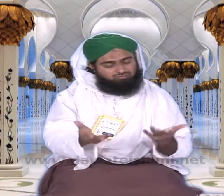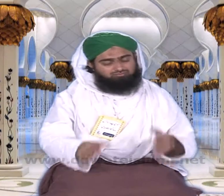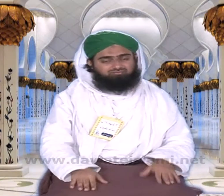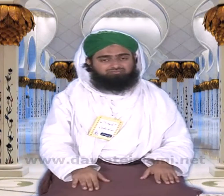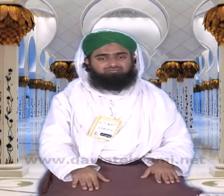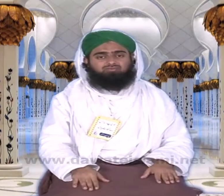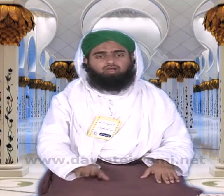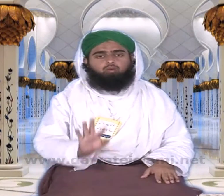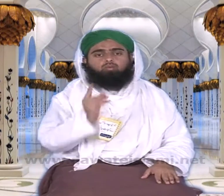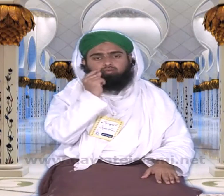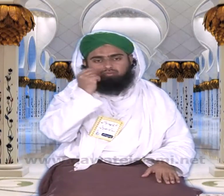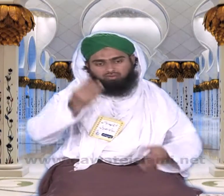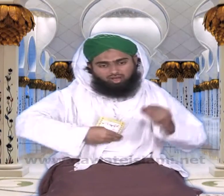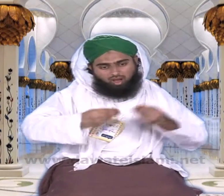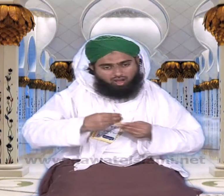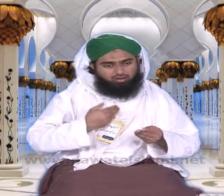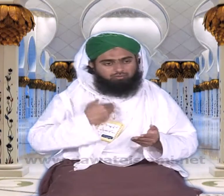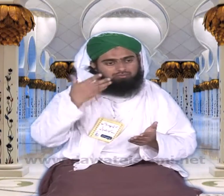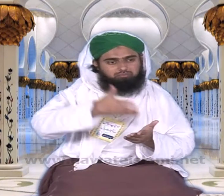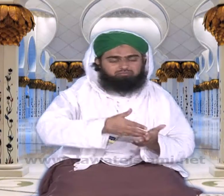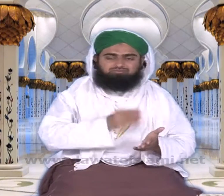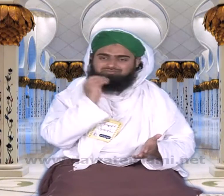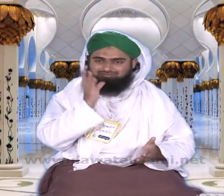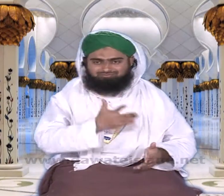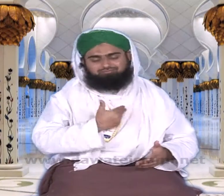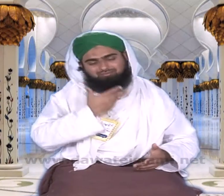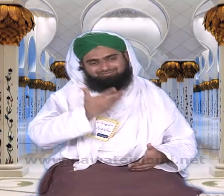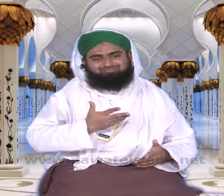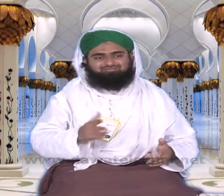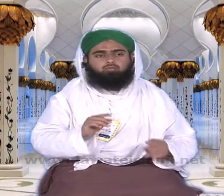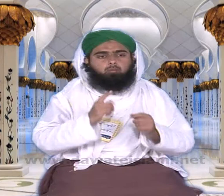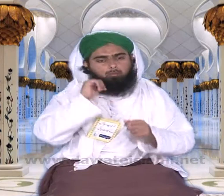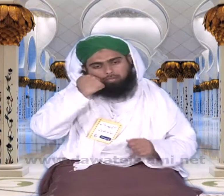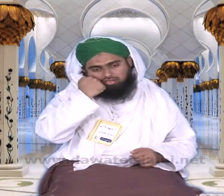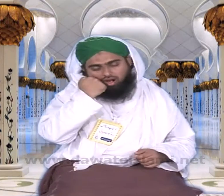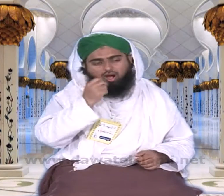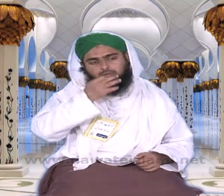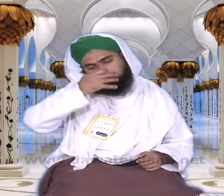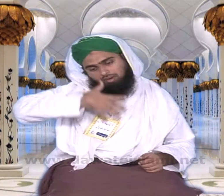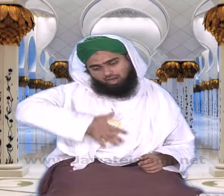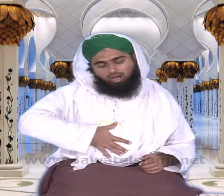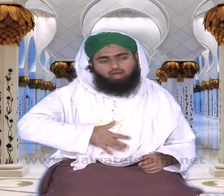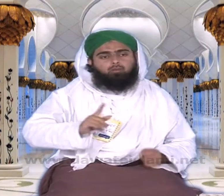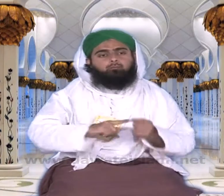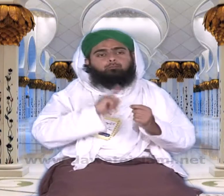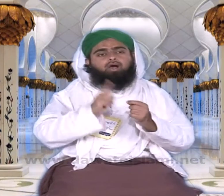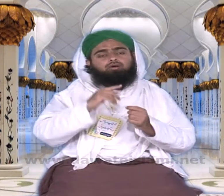اور اگر کوئی کاروبار کے لئے آیا ہو پھر نہیں جاتا تھا پنجاب سے پلوتستان سے بیرونے پاکستان